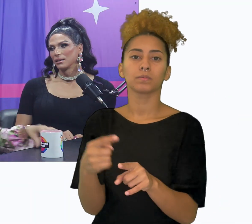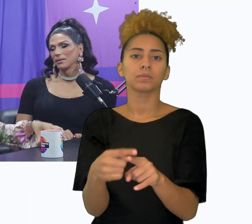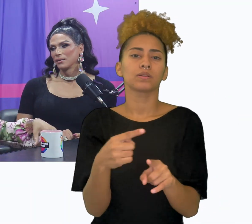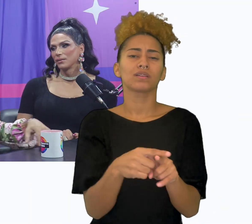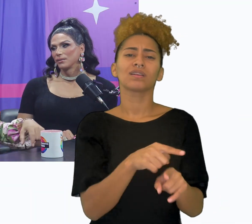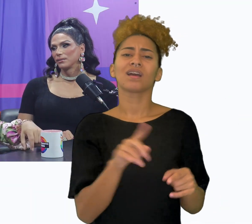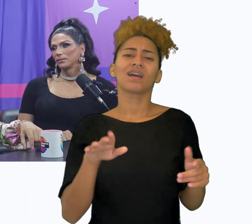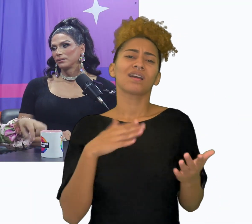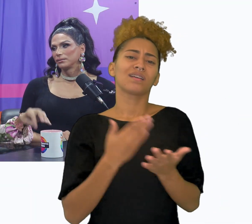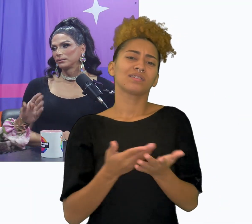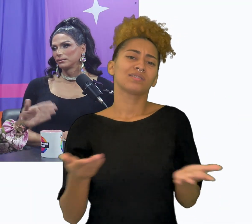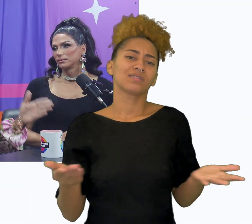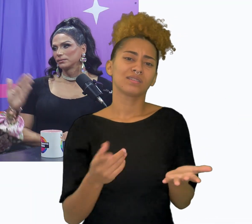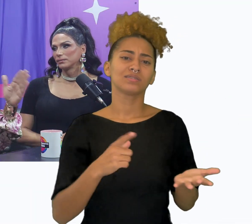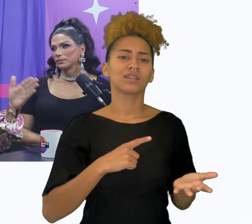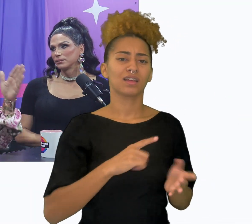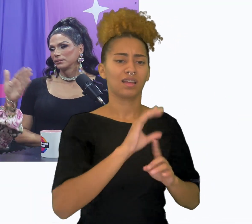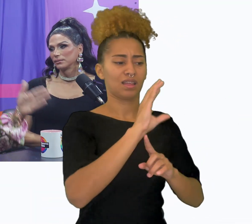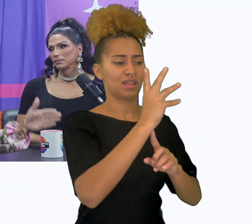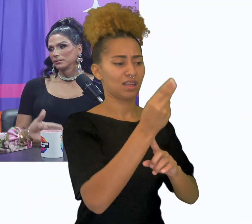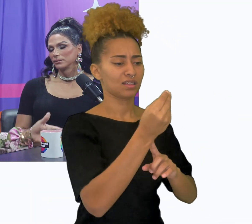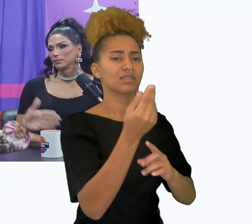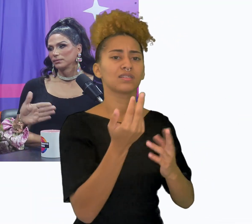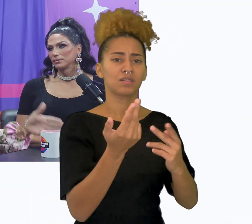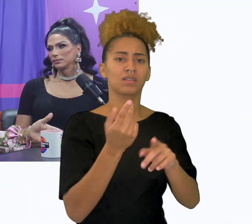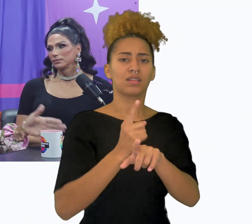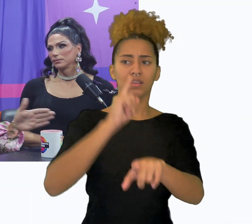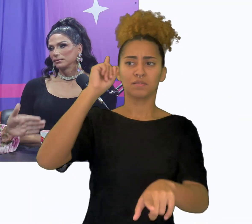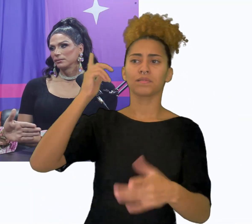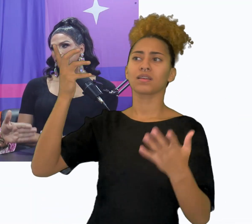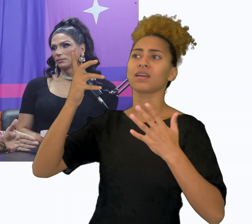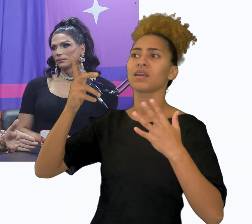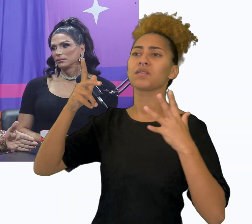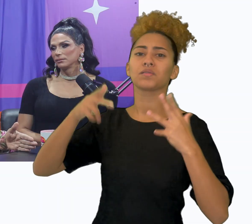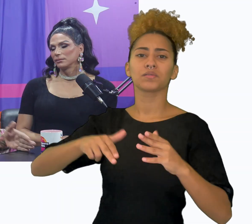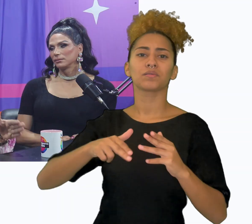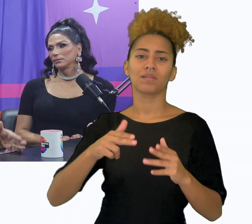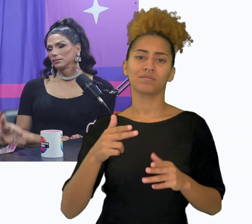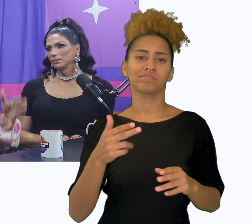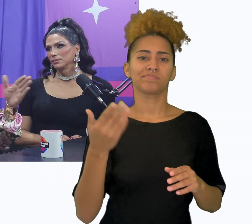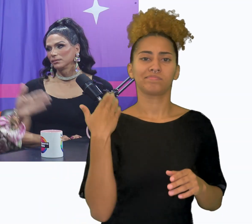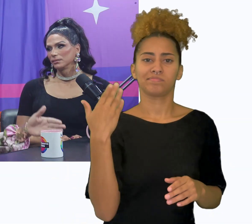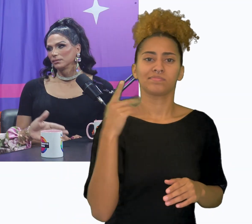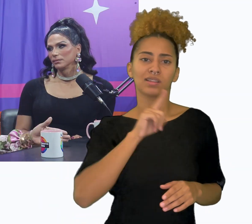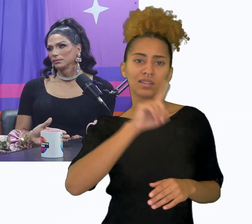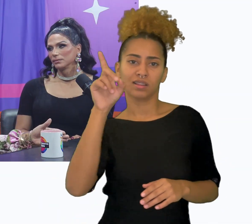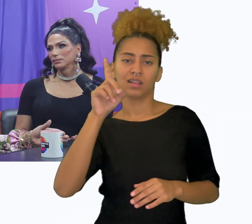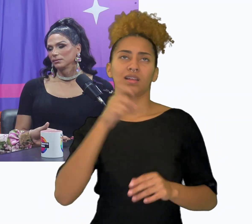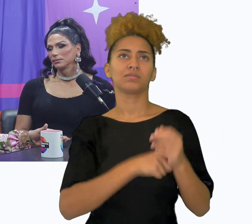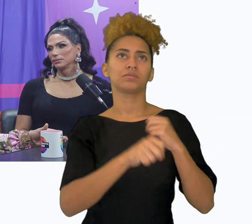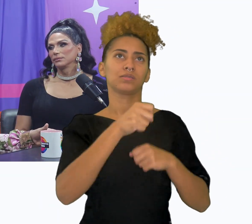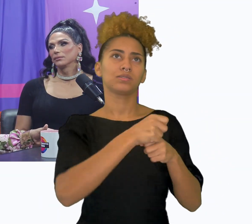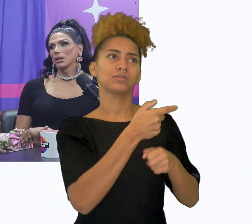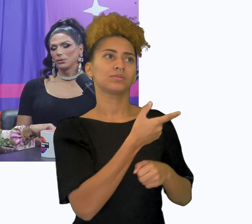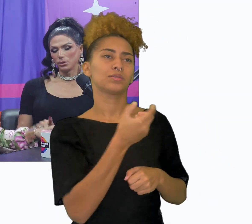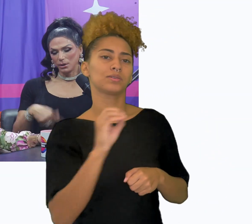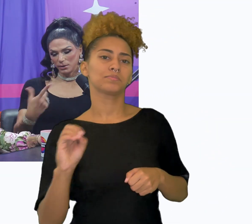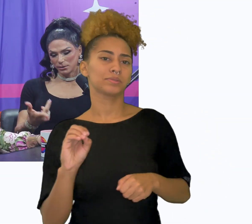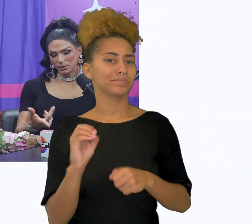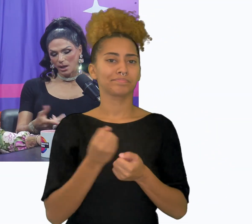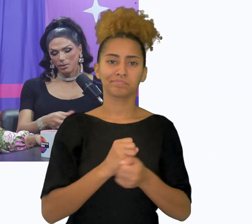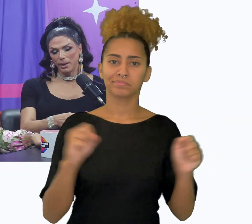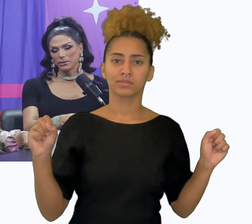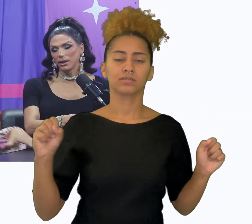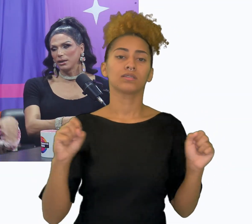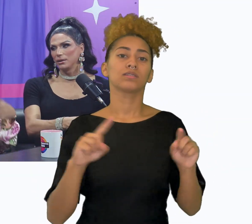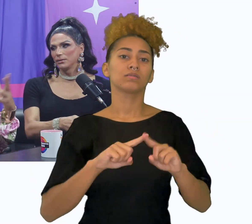pessoas, e até hoje, tem muitas artistas daquela época que querem que eu faça a mesma coisa que eu fazia lá nos anos 2000.